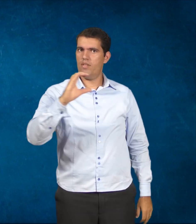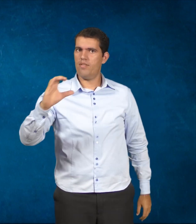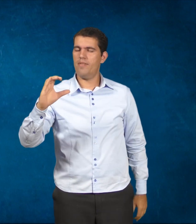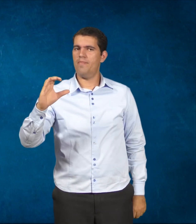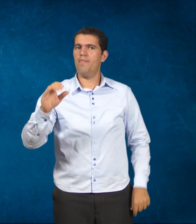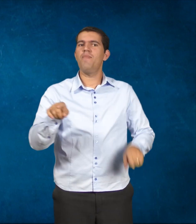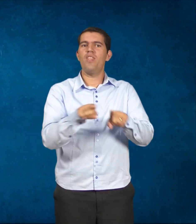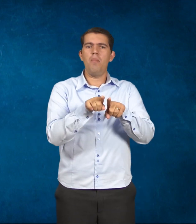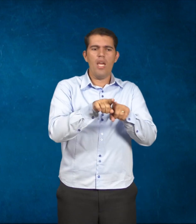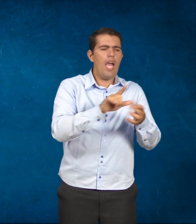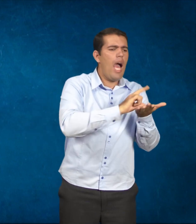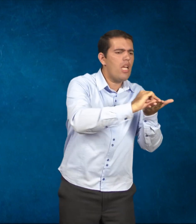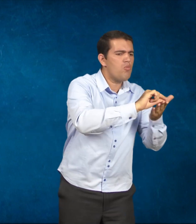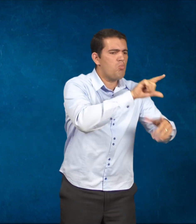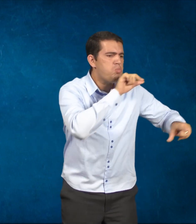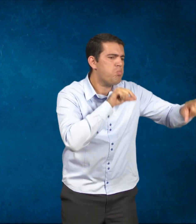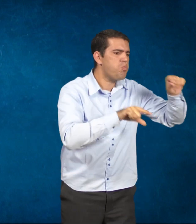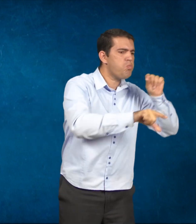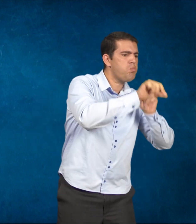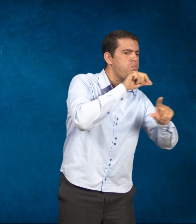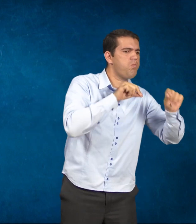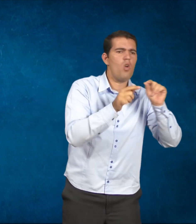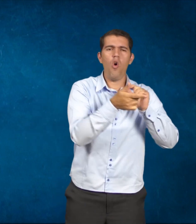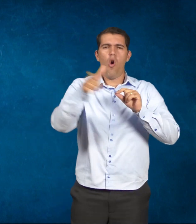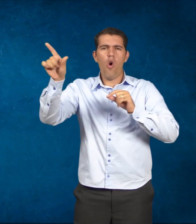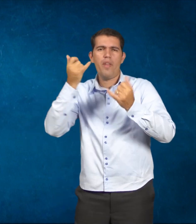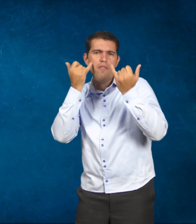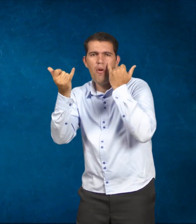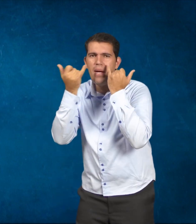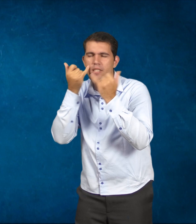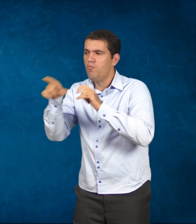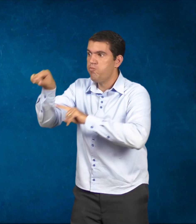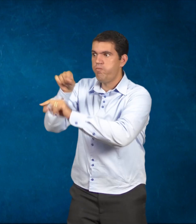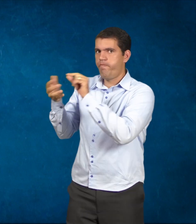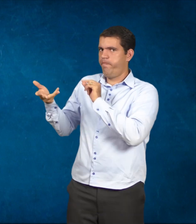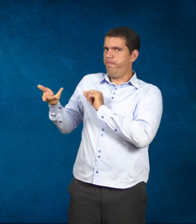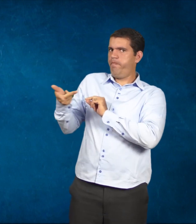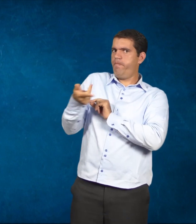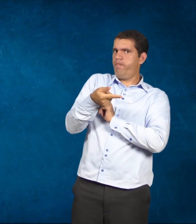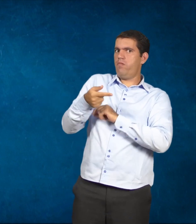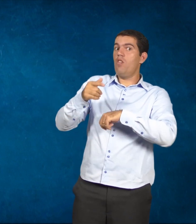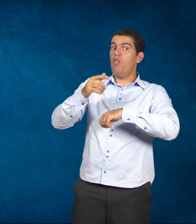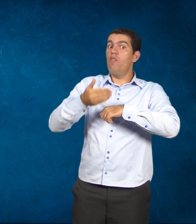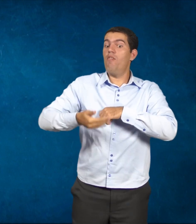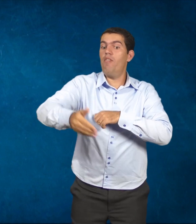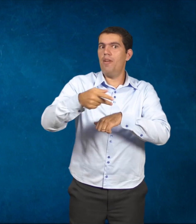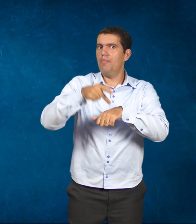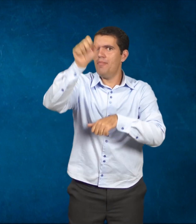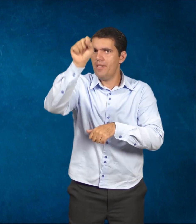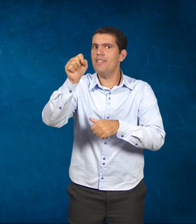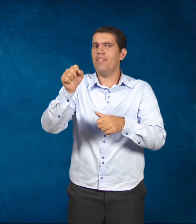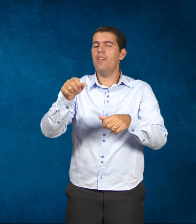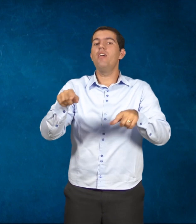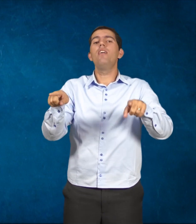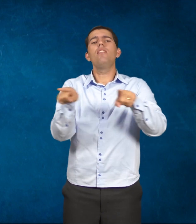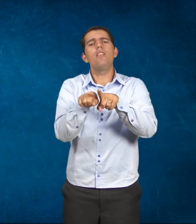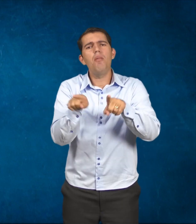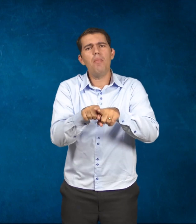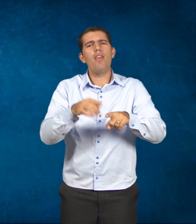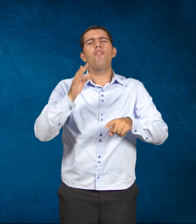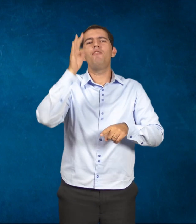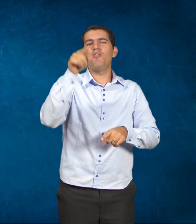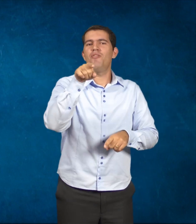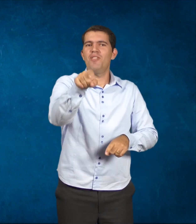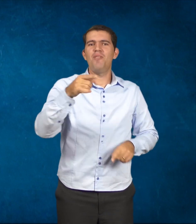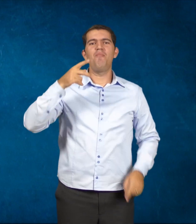na seleção de artigos, de conteúdo de qualidade para o estudo durante a sua pós-graduação e na sua